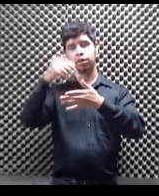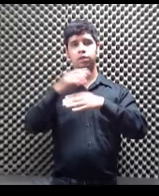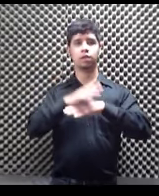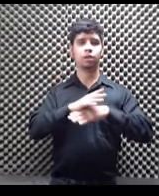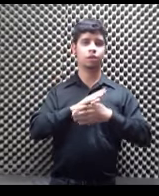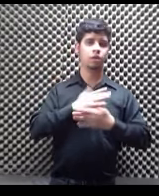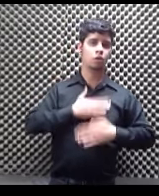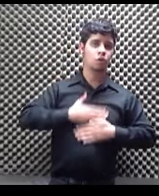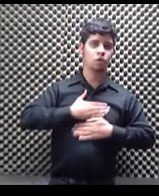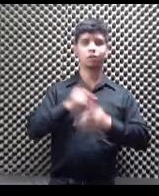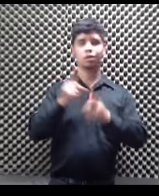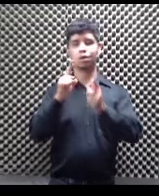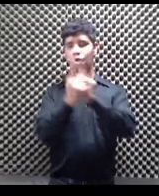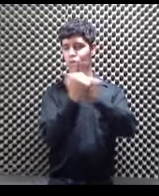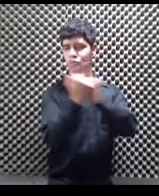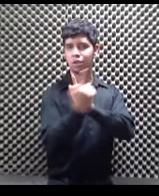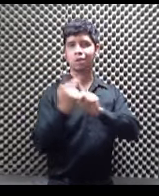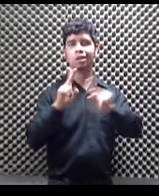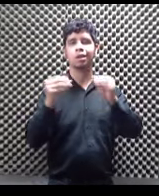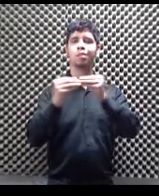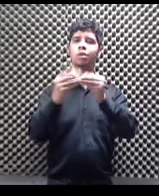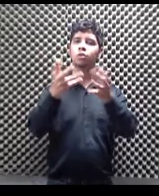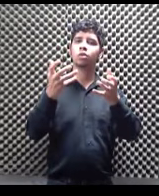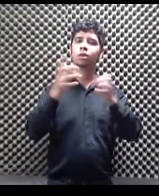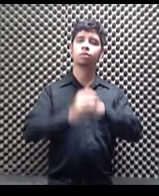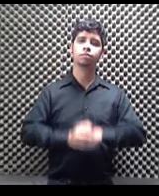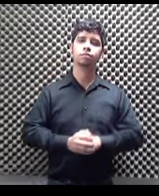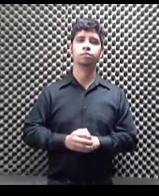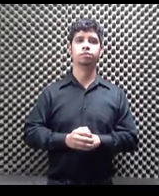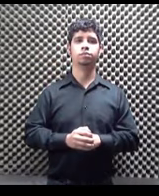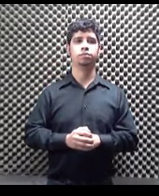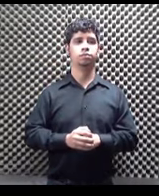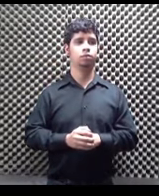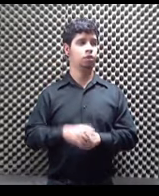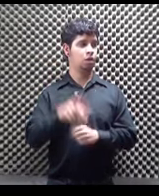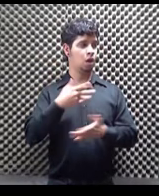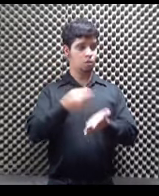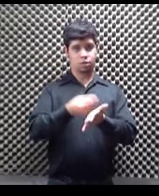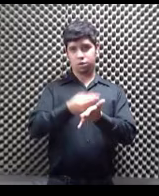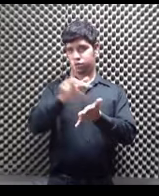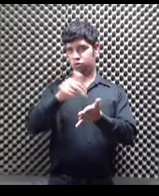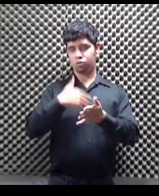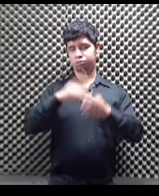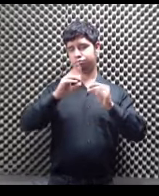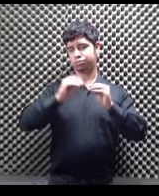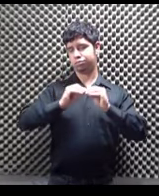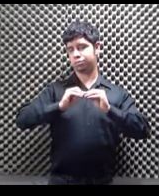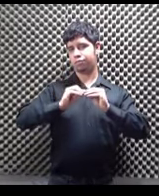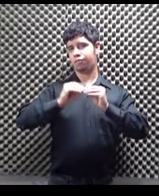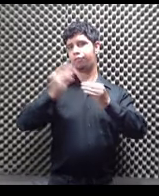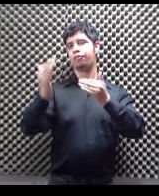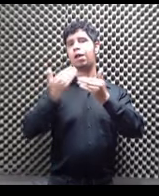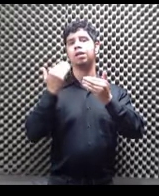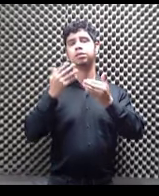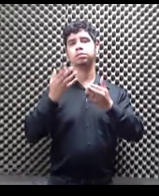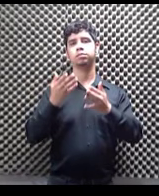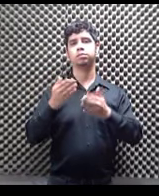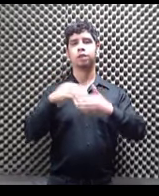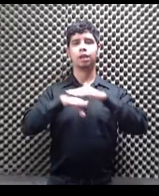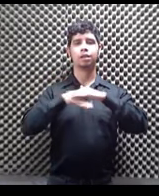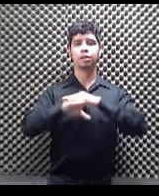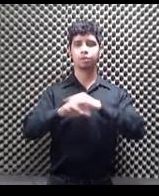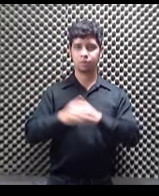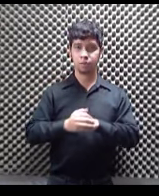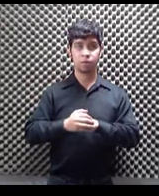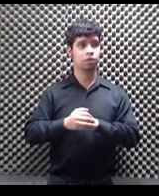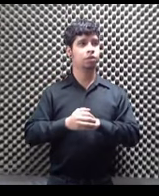se conoce, ¿qué más podemos esperar? Y a un precio extremadamente razonable. Pues claro, así que bueno, pues